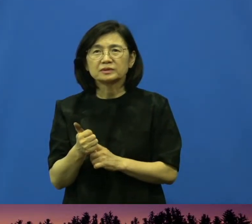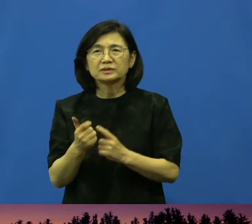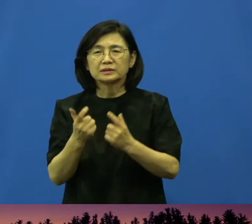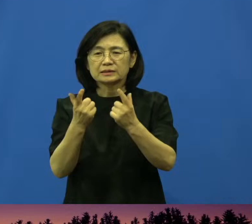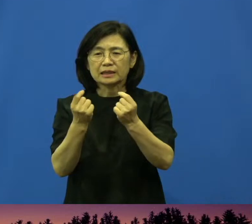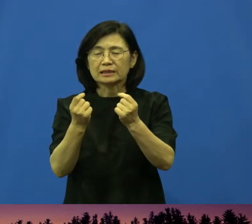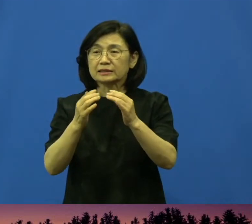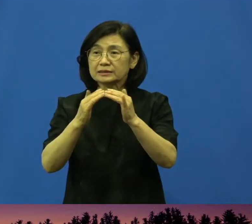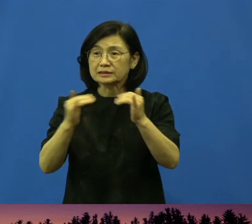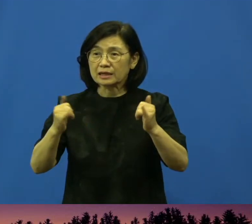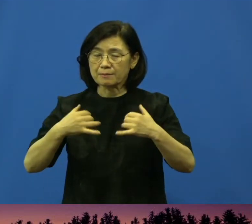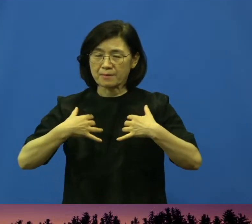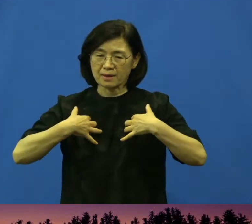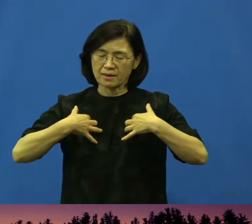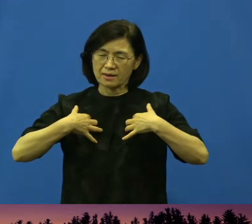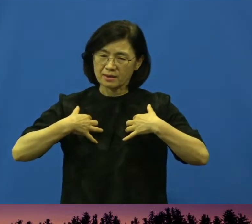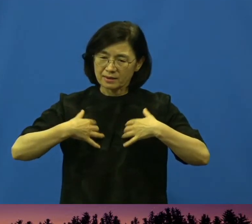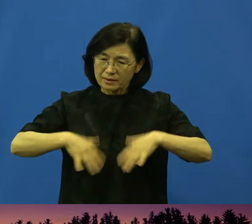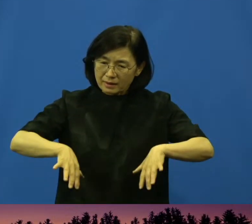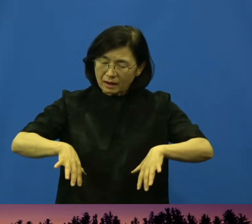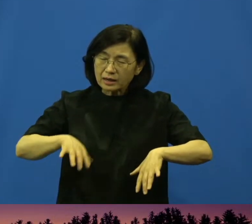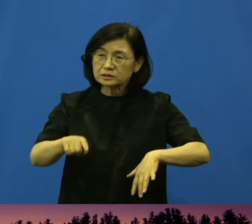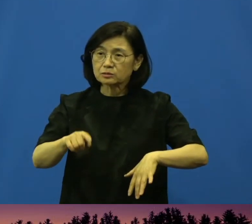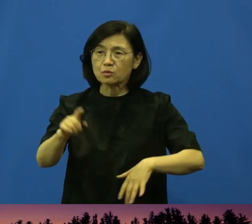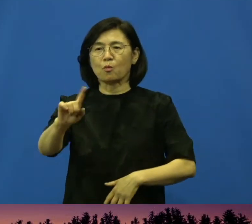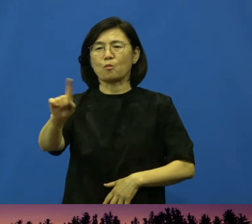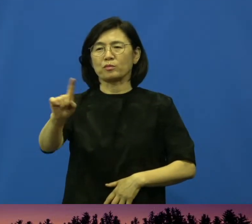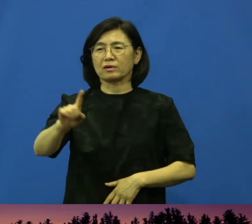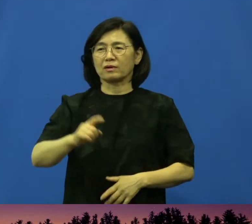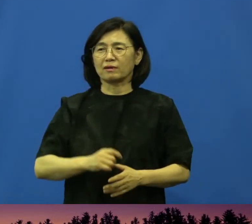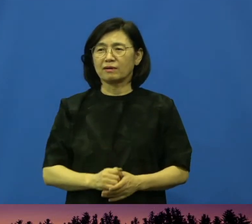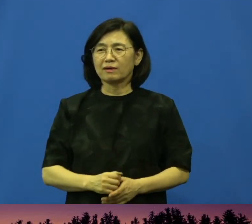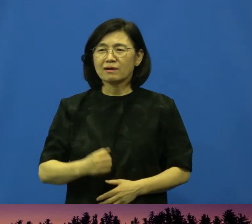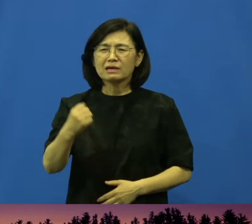약점이 뭡니까, 여러분? 이 야곱의 약점은 힘이 넘치는 거예요.